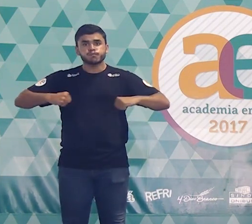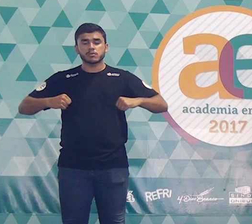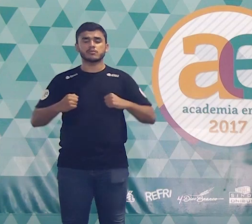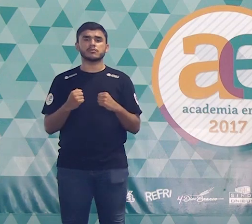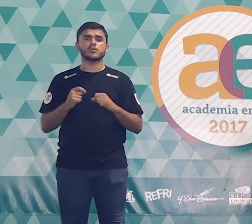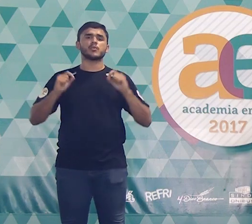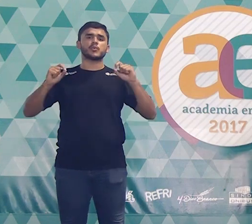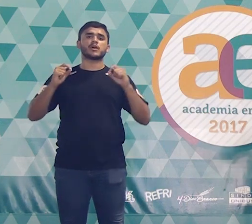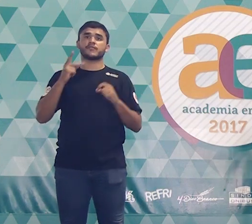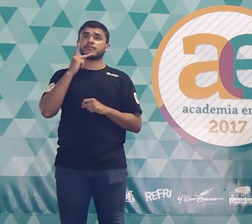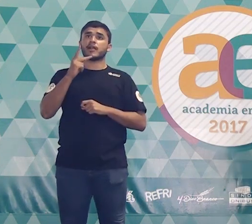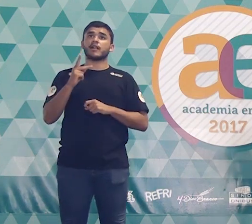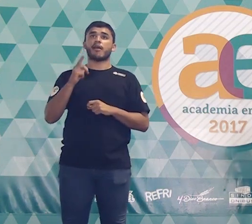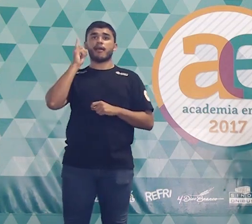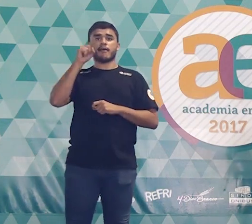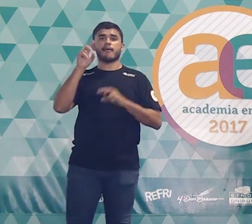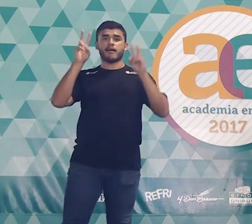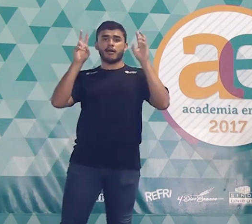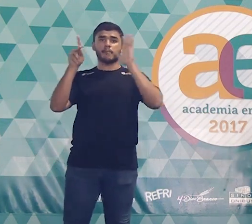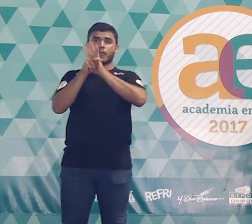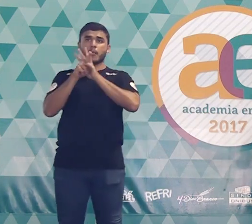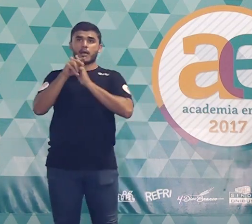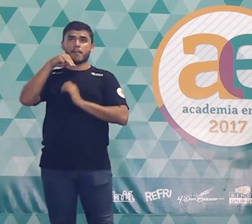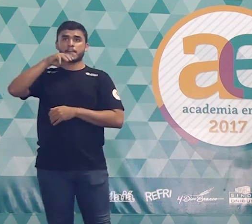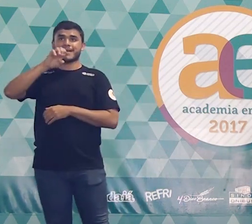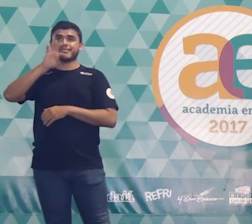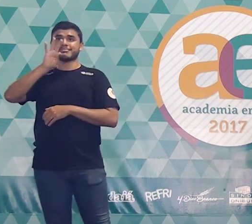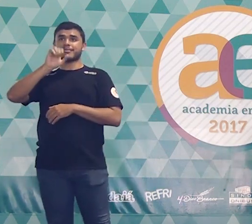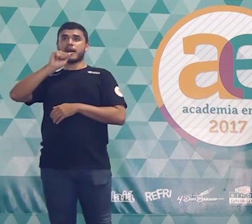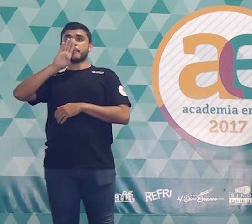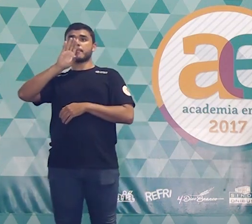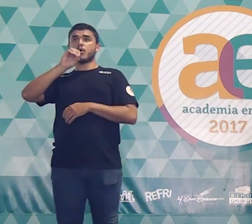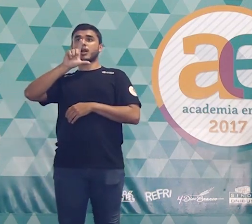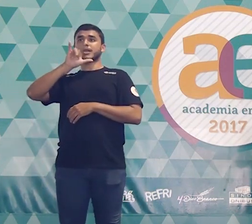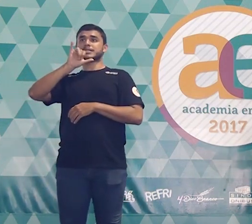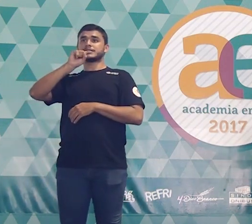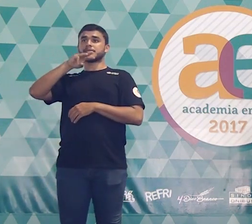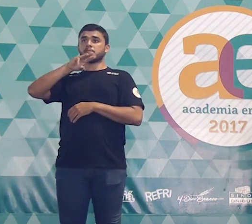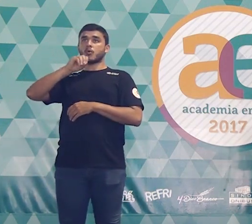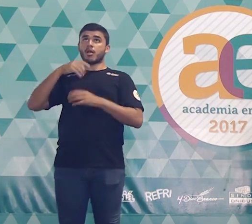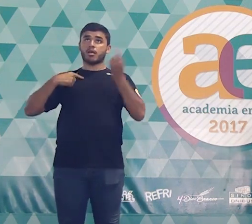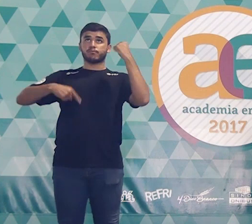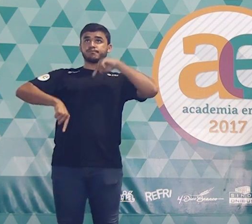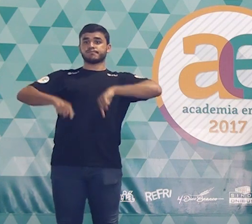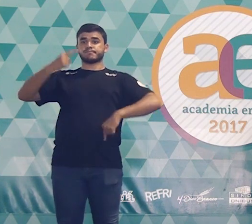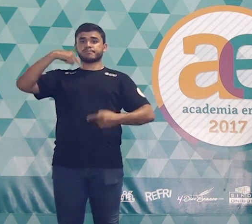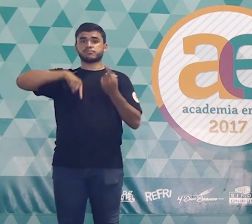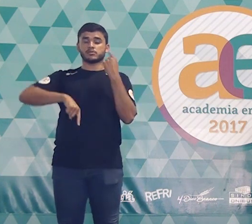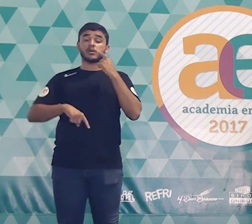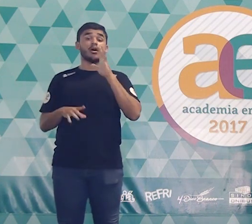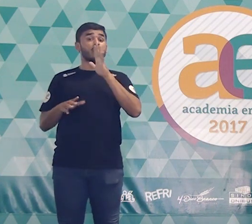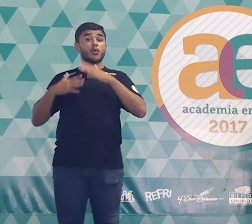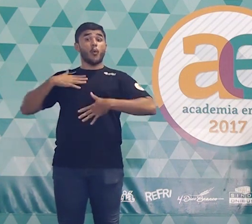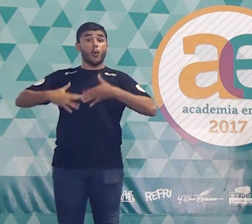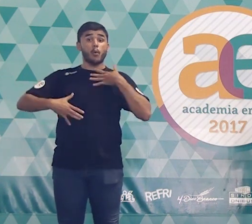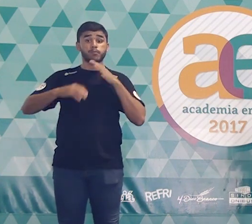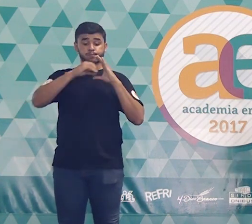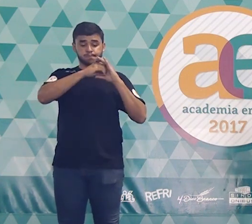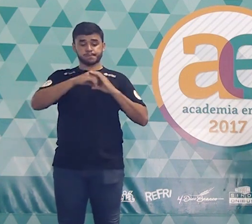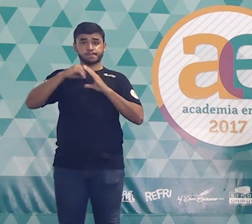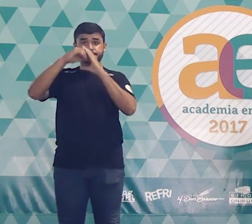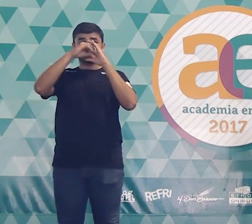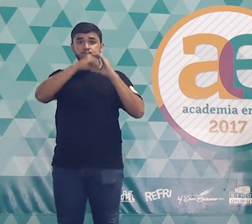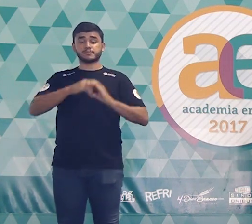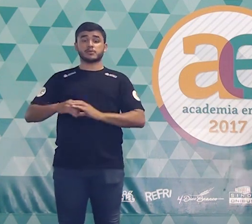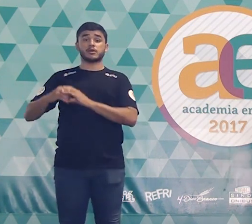Rodrigo, o que é isso? Eu já ouvi falar que é a questão do metabolismo. Gente, o nosso corpo é formado de células.